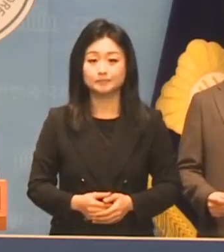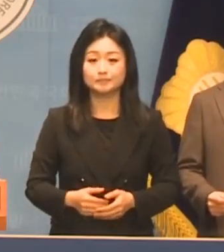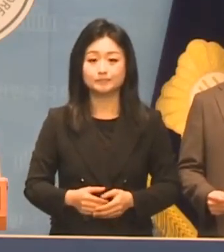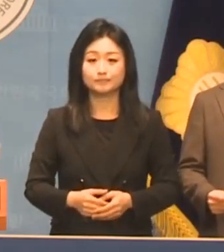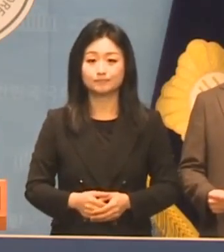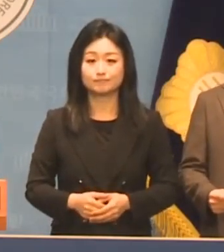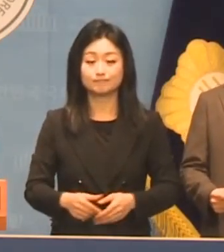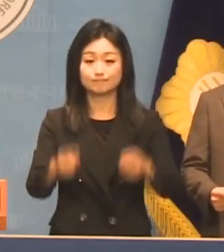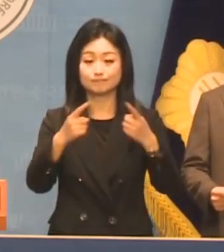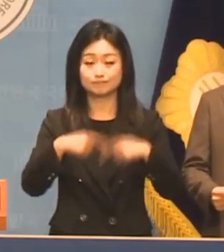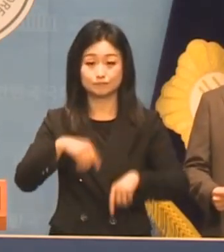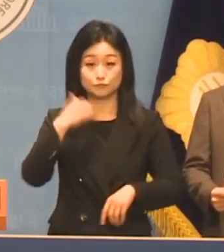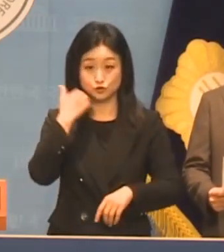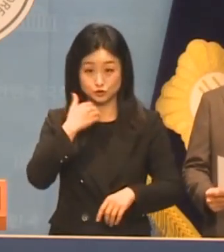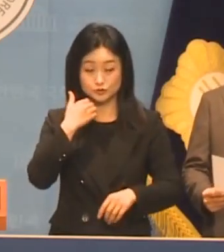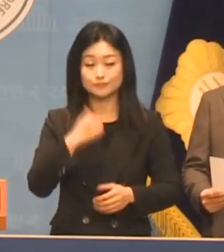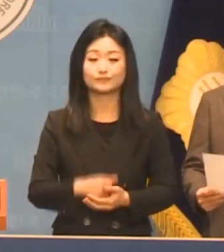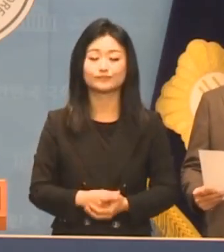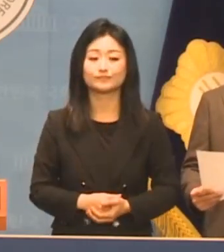드리겠습니다.